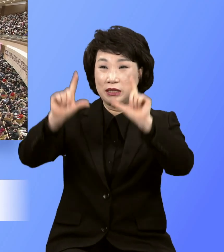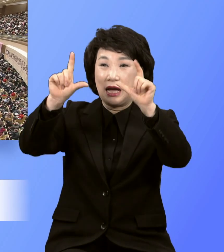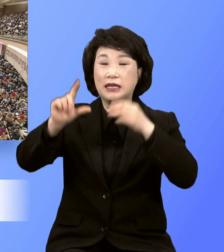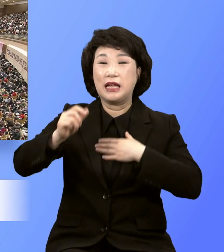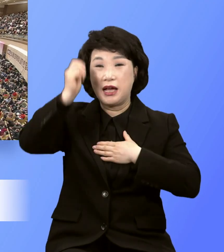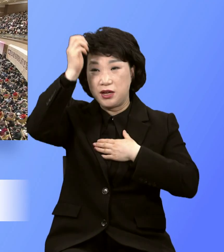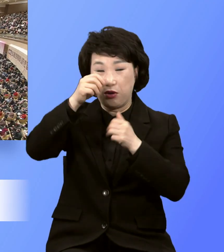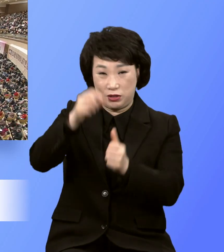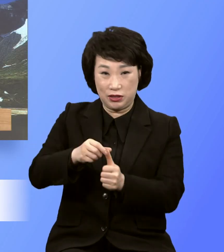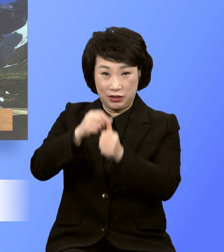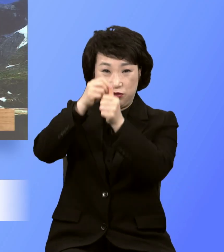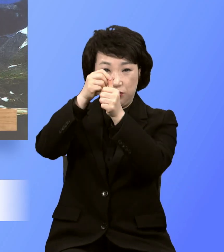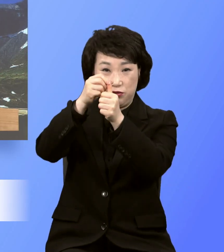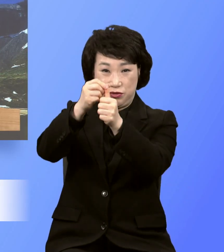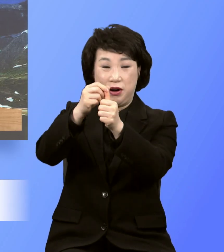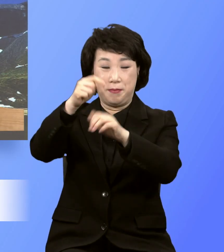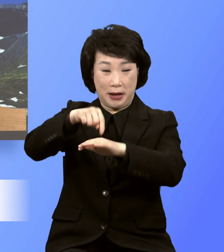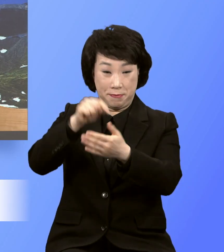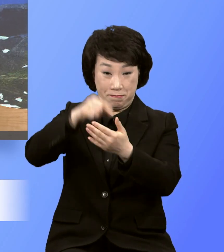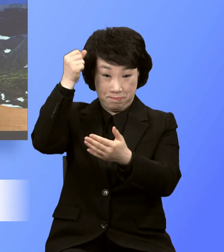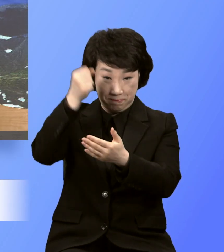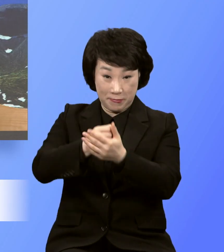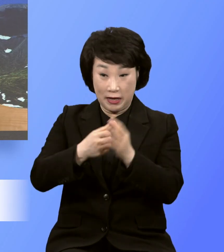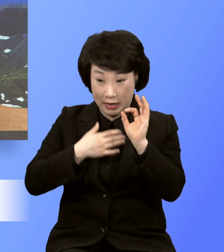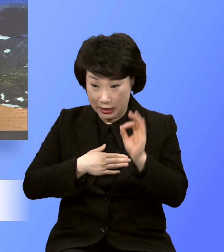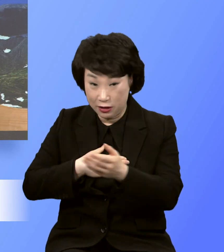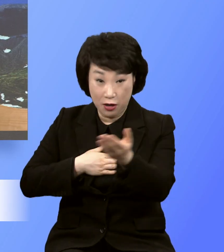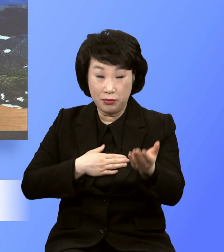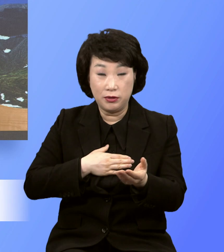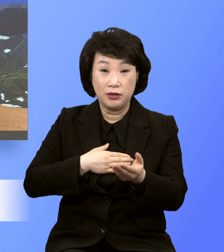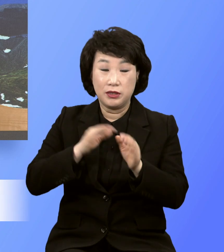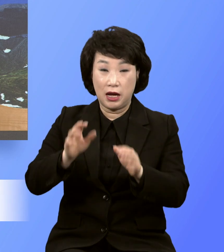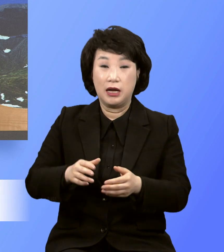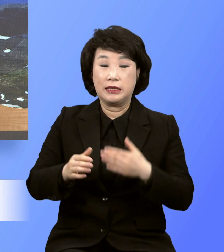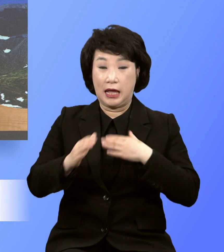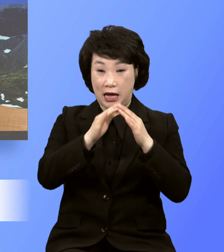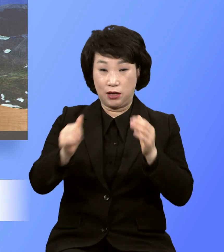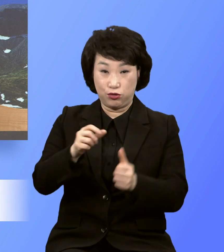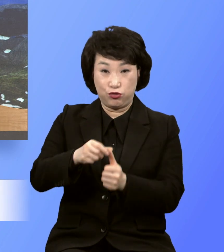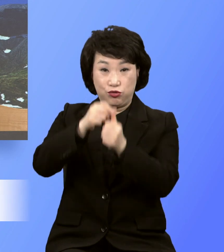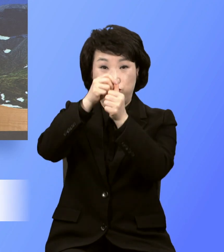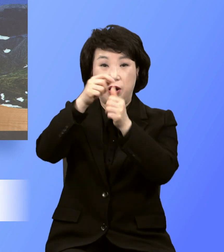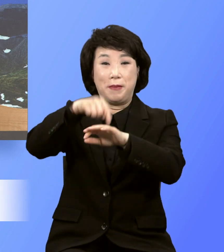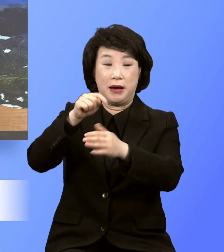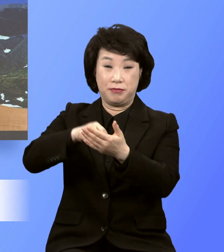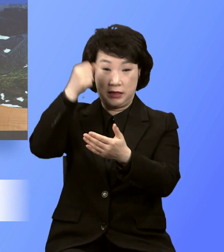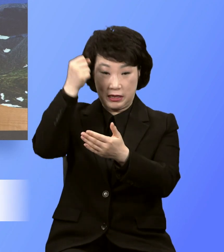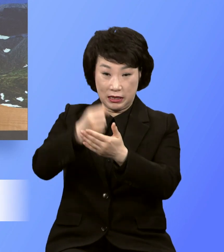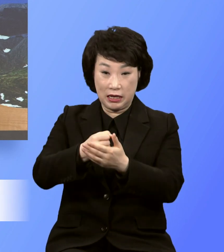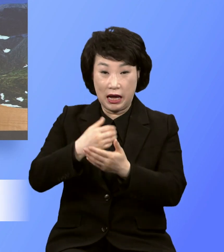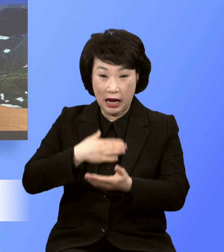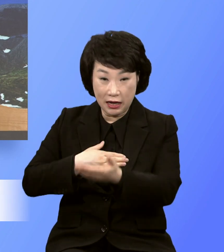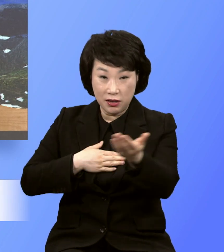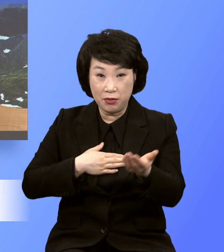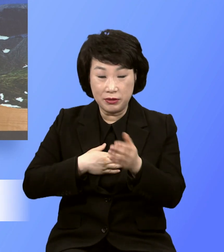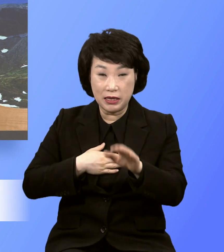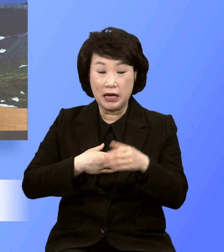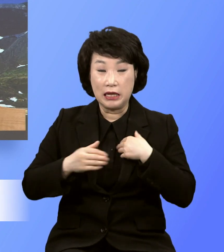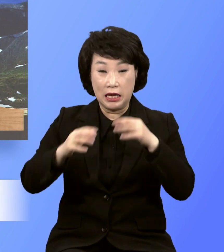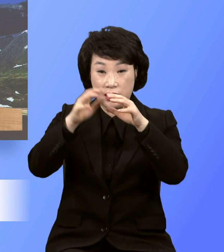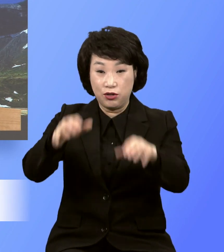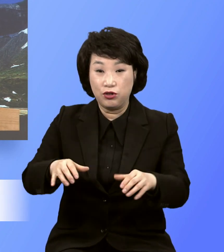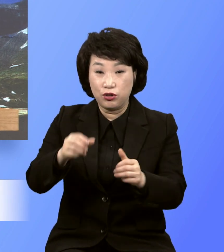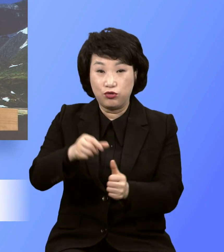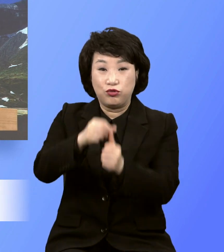영혼을 살리라고 작정하며, 인자의 날에 내 가족을 살리라고 작정하며, 인자의 날에 내